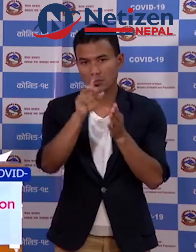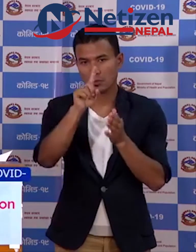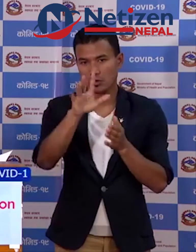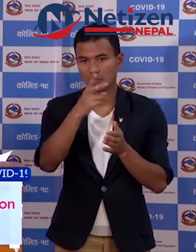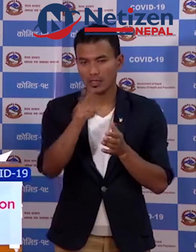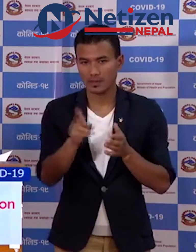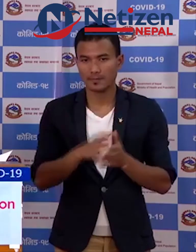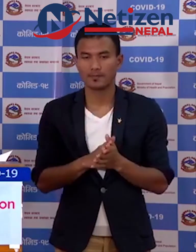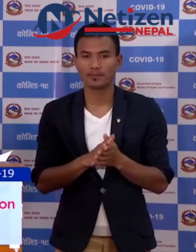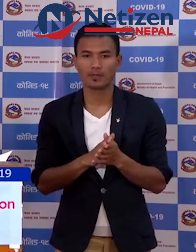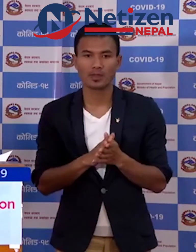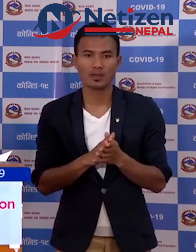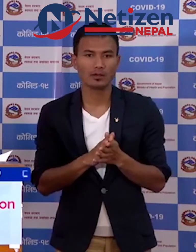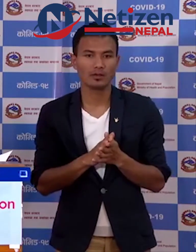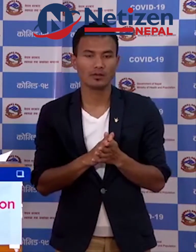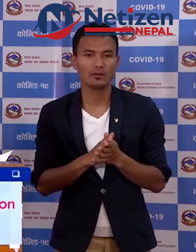हुनुहुन्छ,